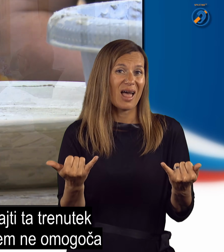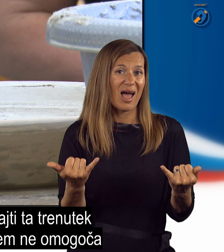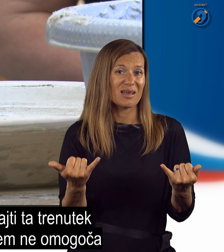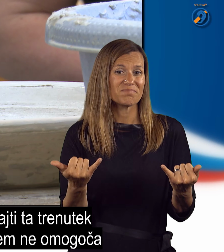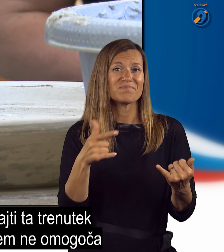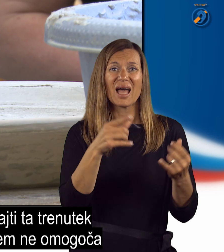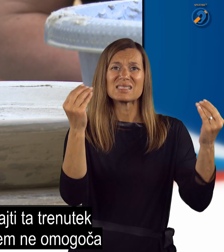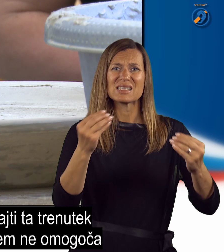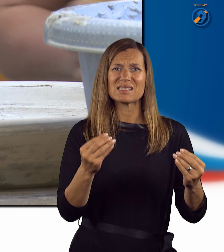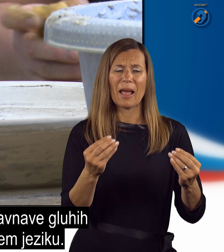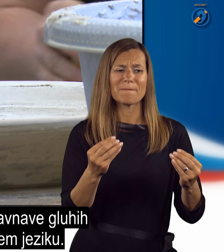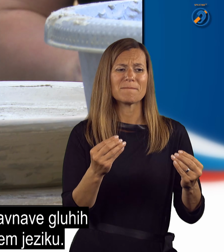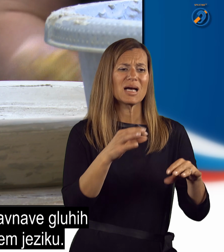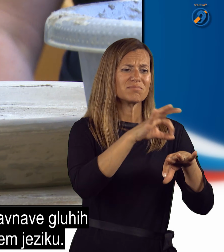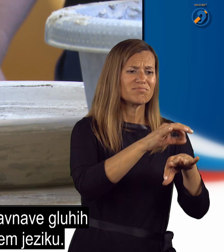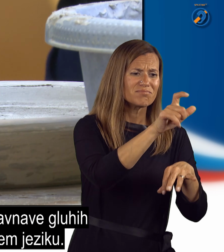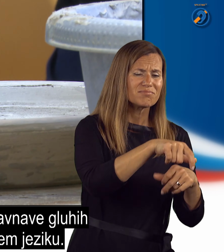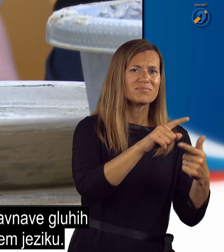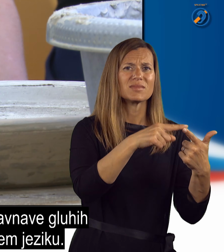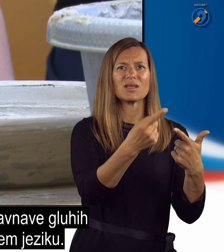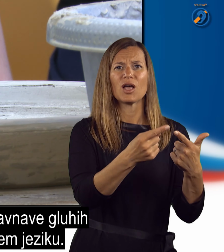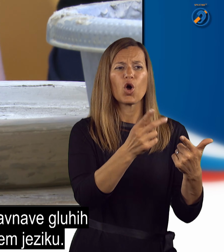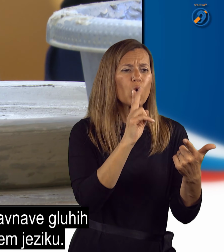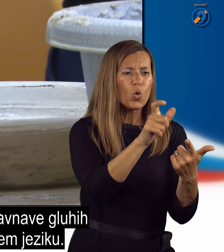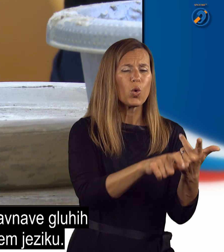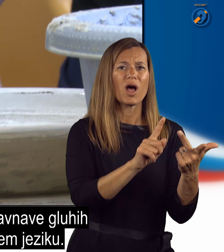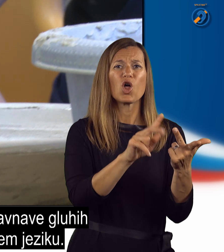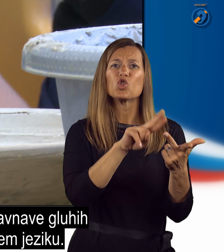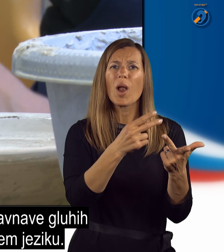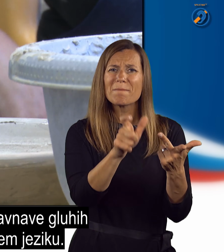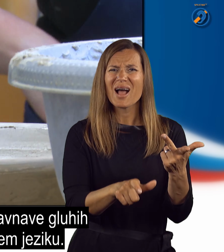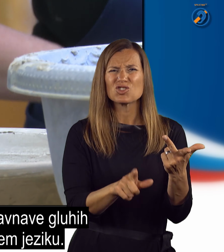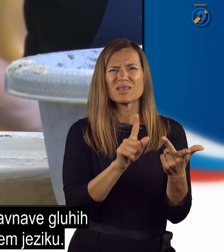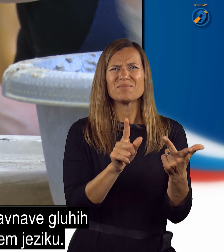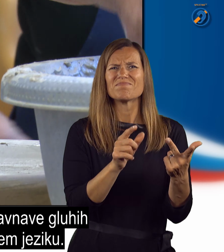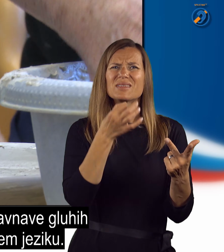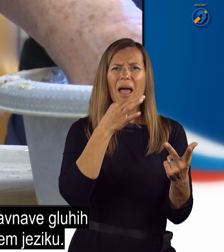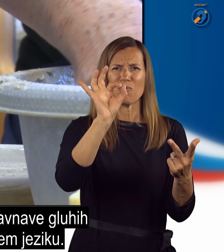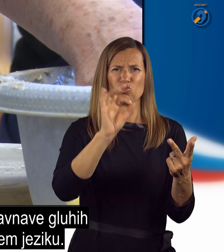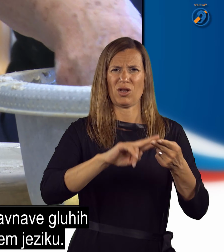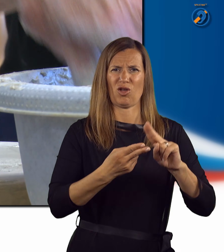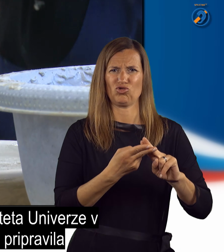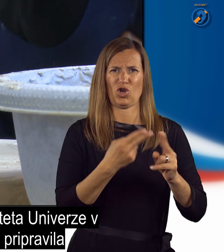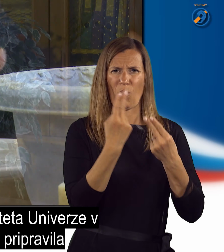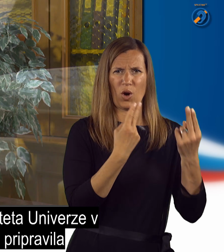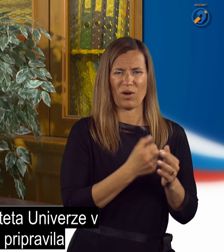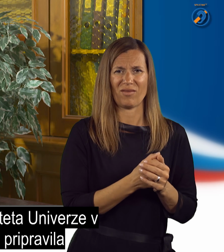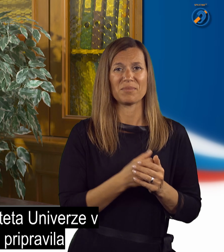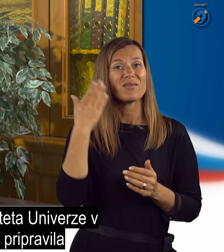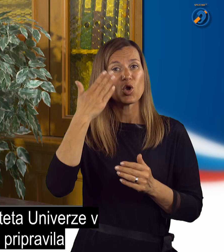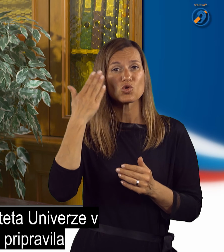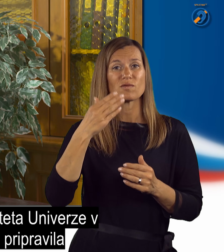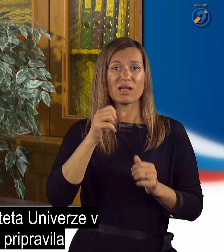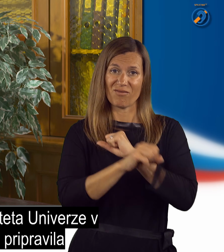s tolmačem ne omogoča optimalne obravnave gluhih v znakovnem jeziku. Filozofska fakulteta